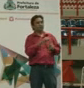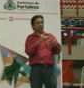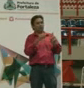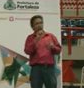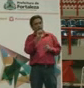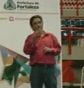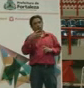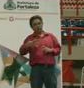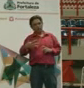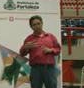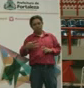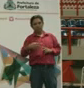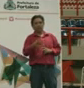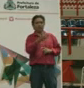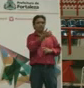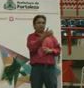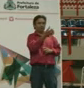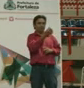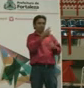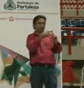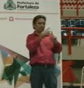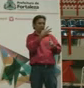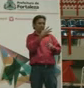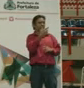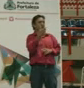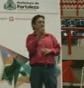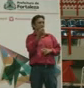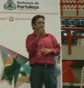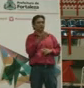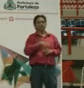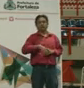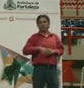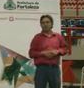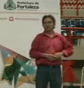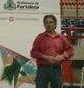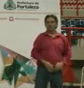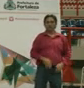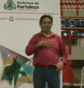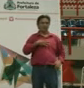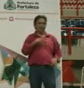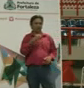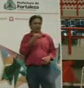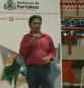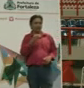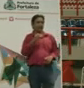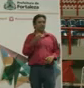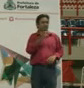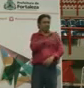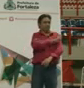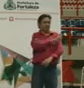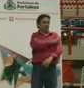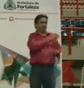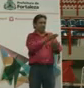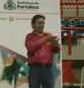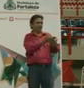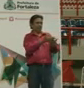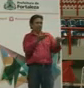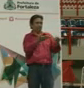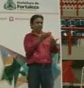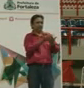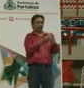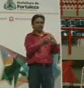4, né? 16 mais 4, 20. Por coincidência, meu filho faz quinto ano, e hoje eu estava